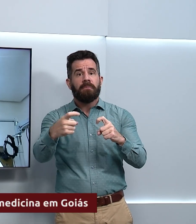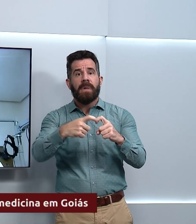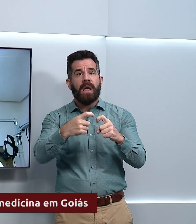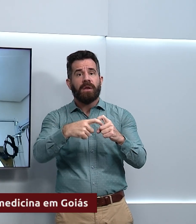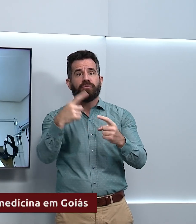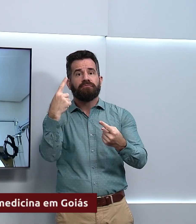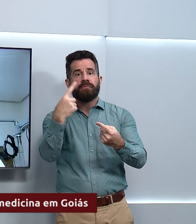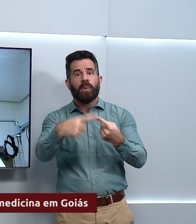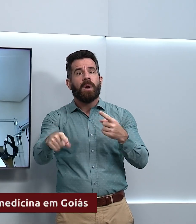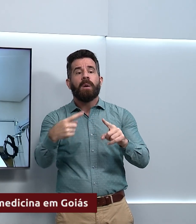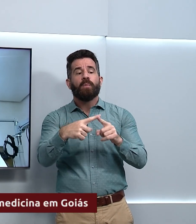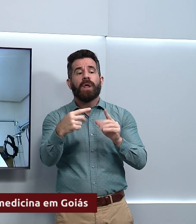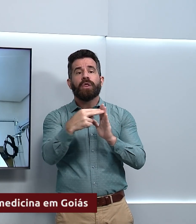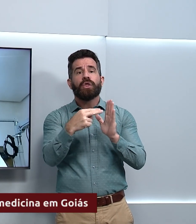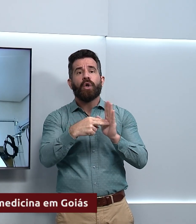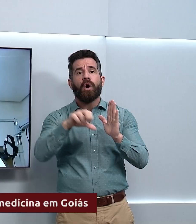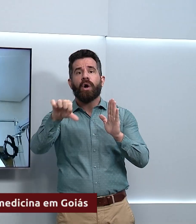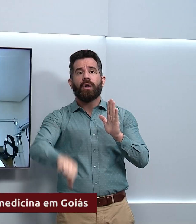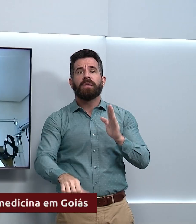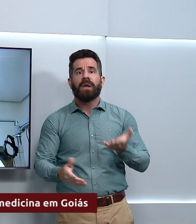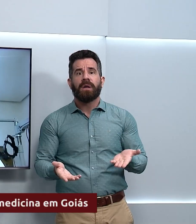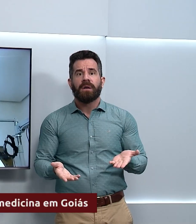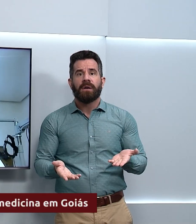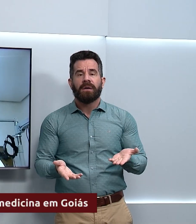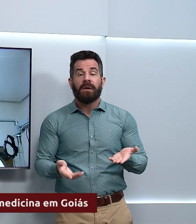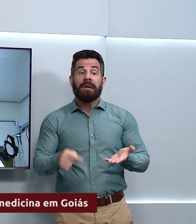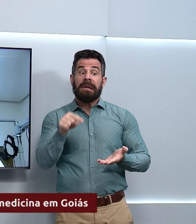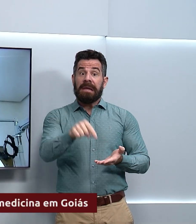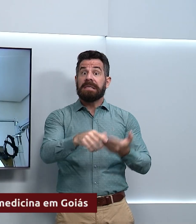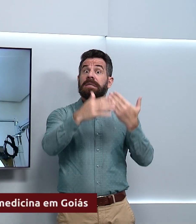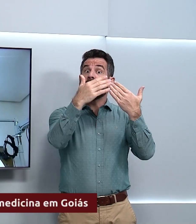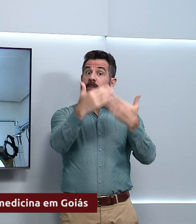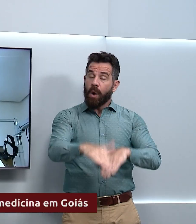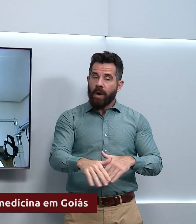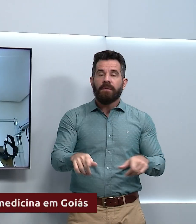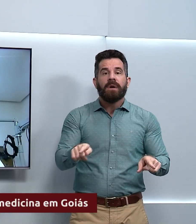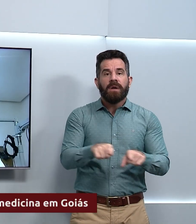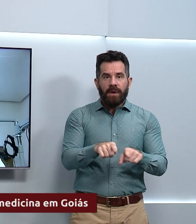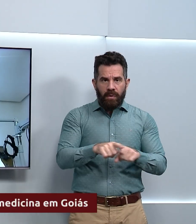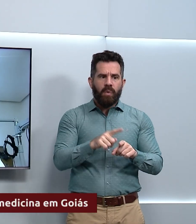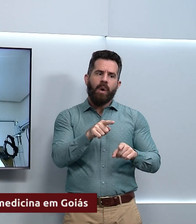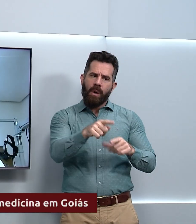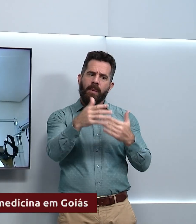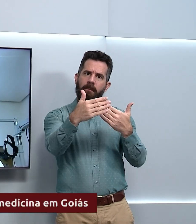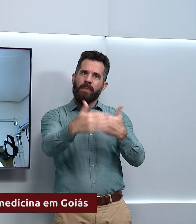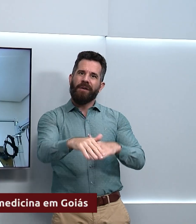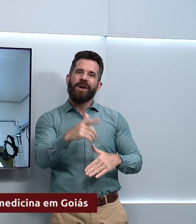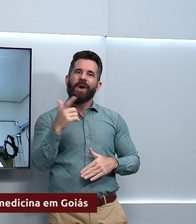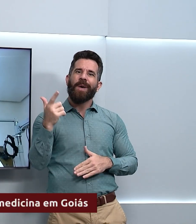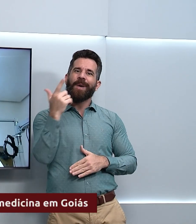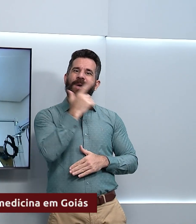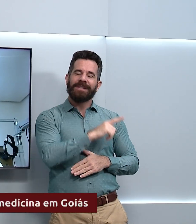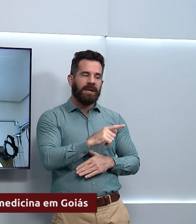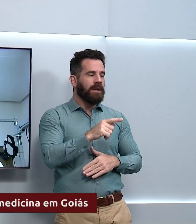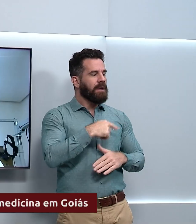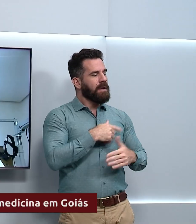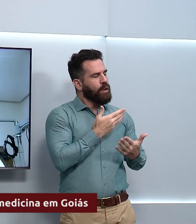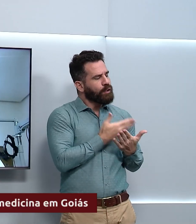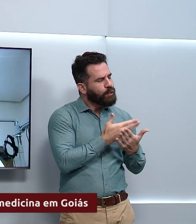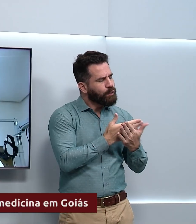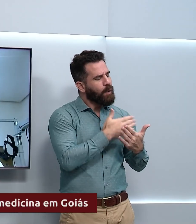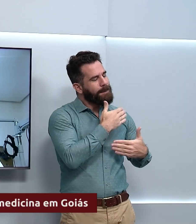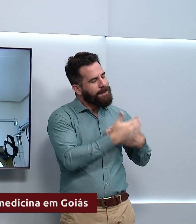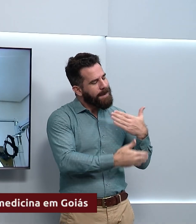medicina. É uma prova que permite que o aluno se forme e tire seu registro e comece a trabalhar. Ela não